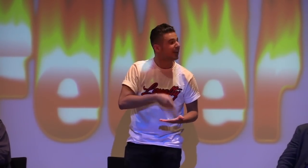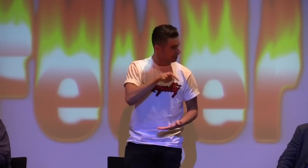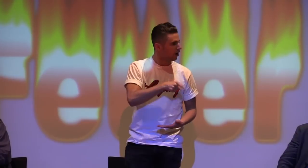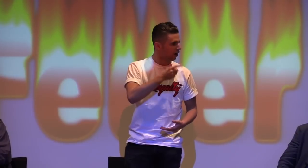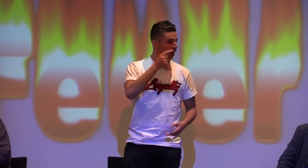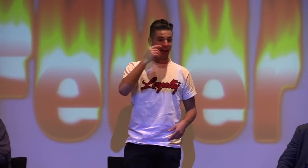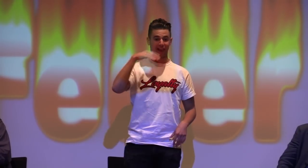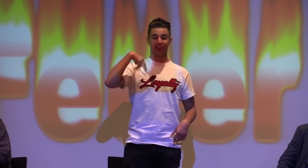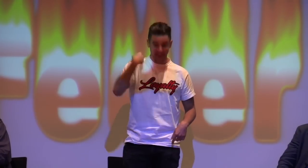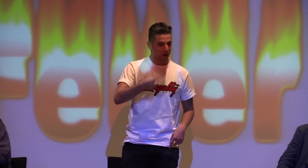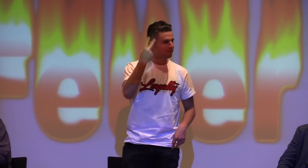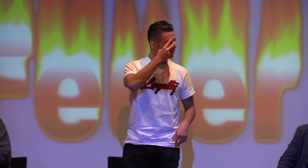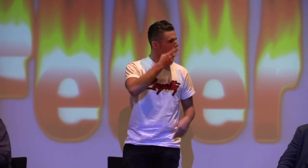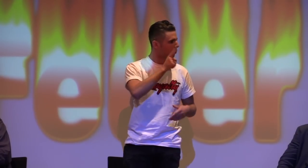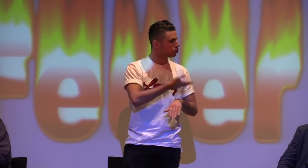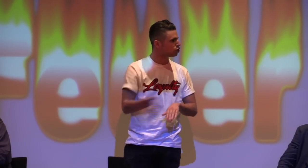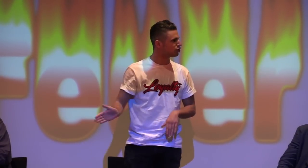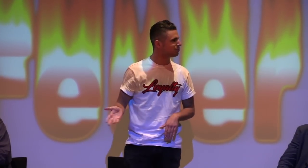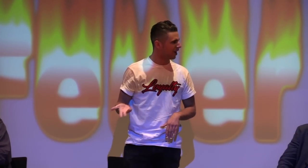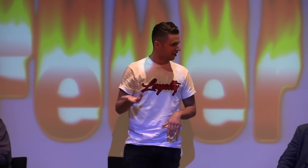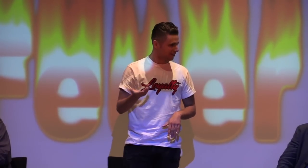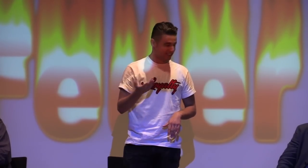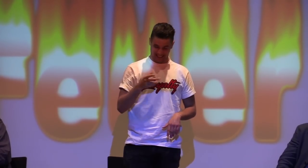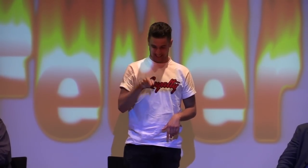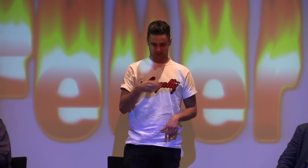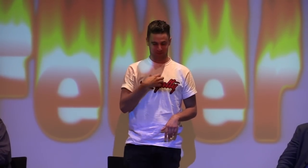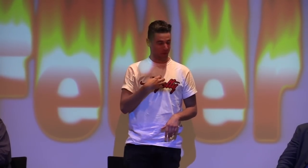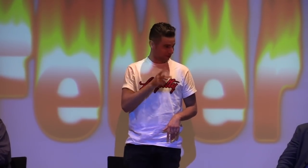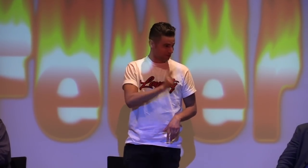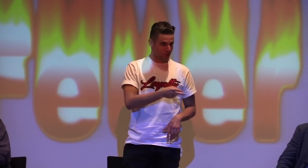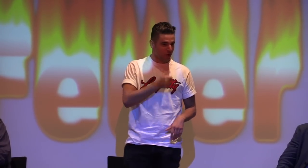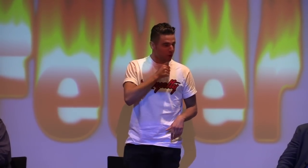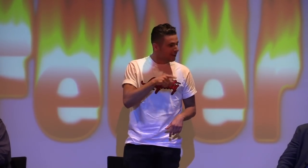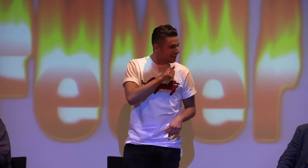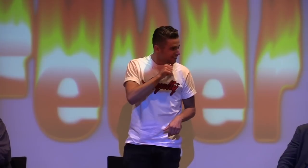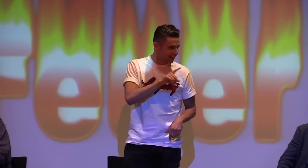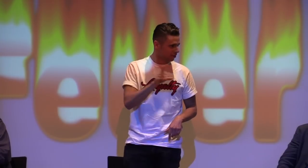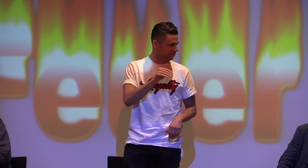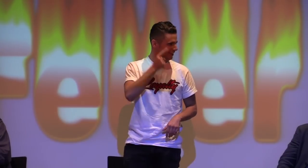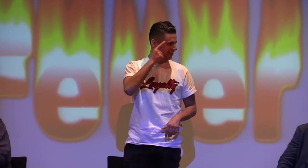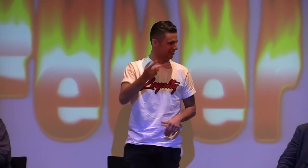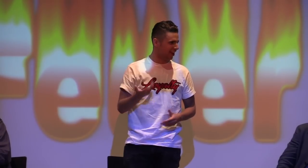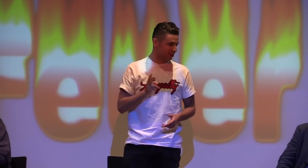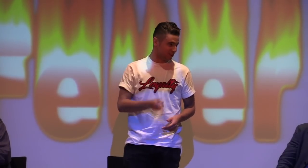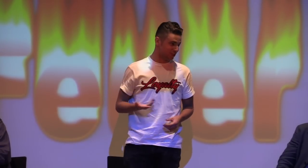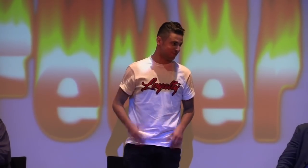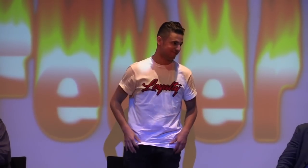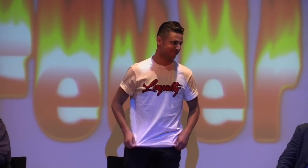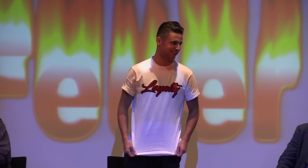Vielleicht sind wir Jugendlichen, jungen Leute, vielleicht noch nicht so weit und haben diese Einsicht gehabt, dieses Erkennen, dass man sich für